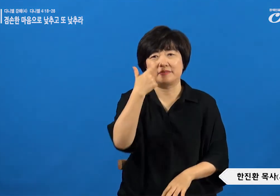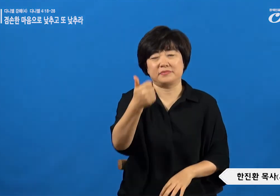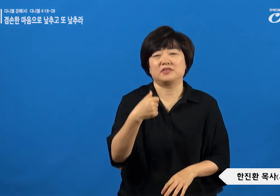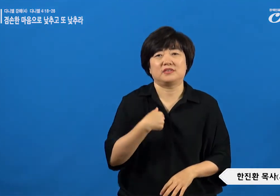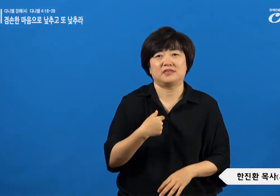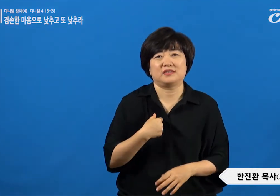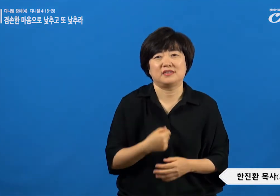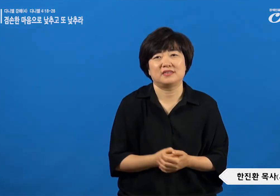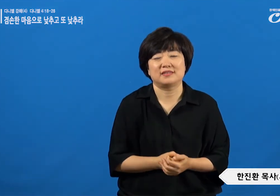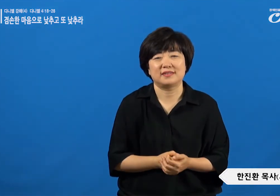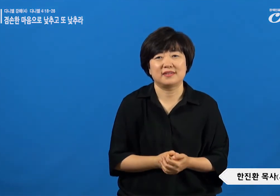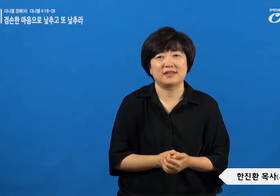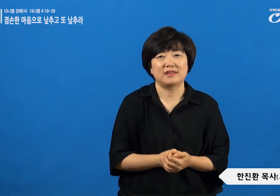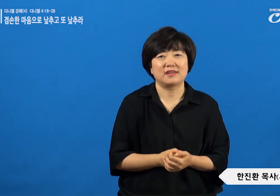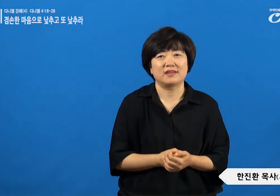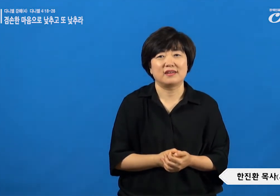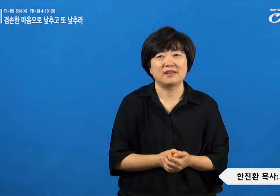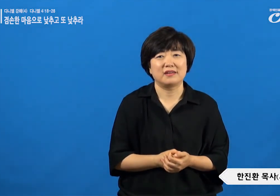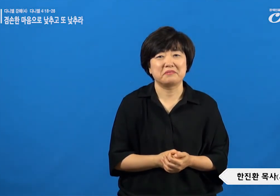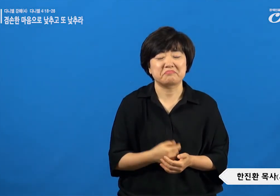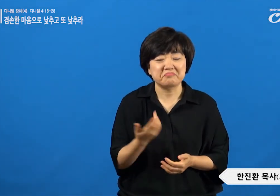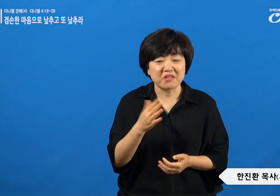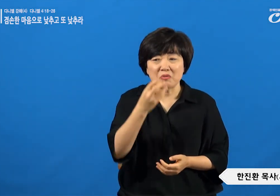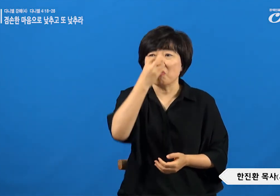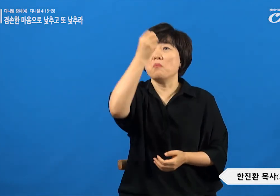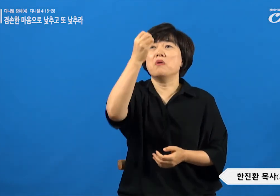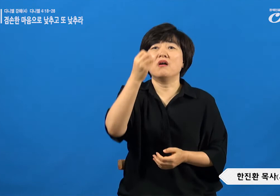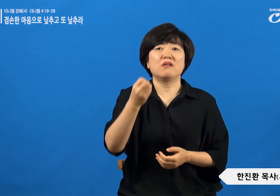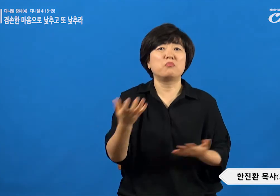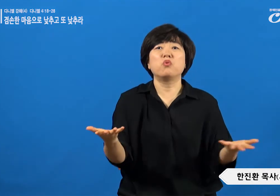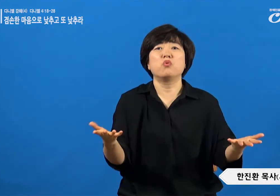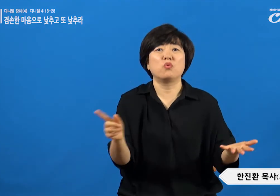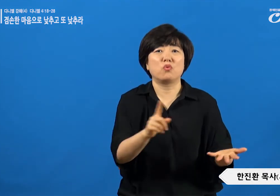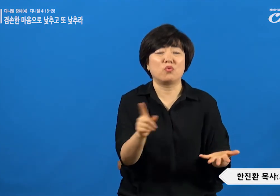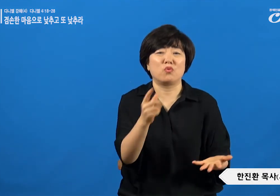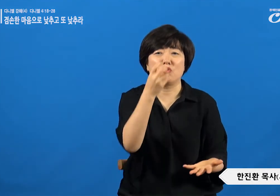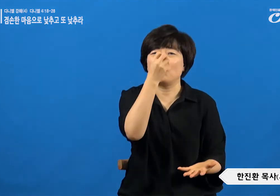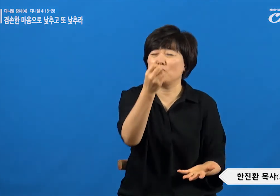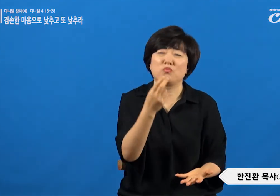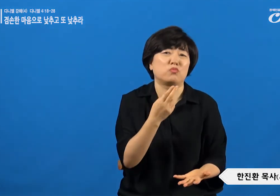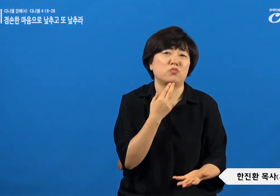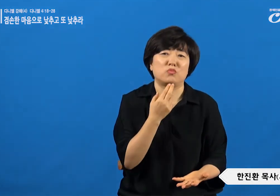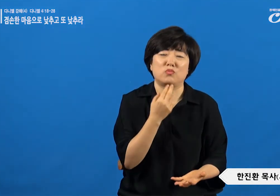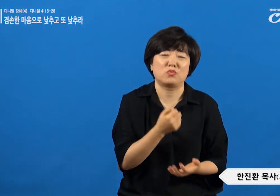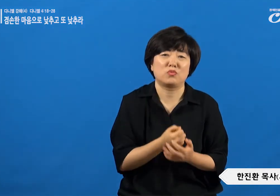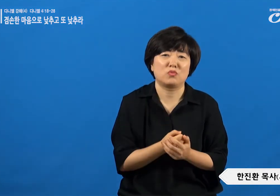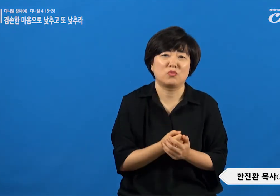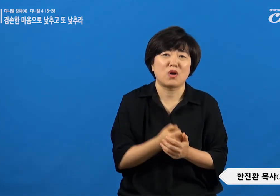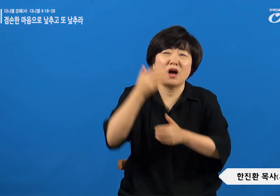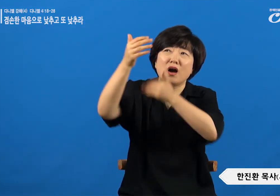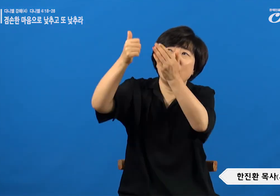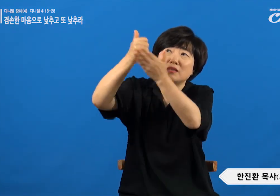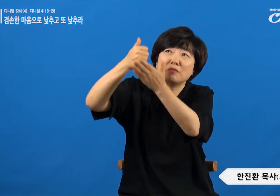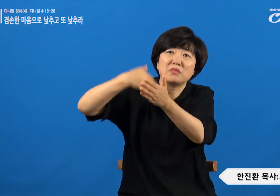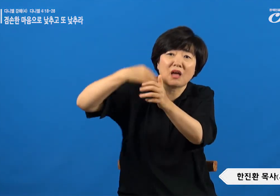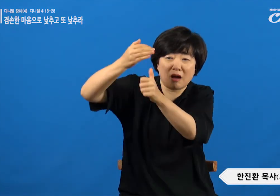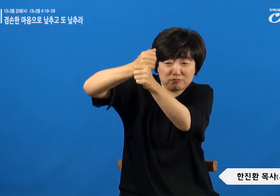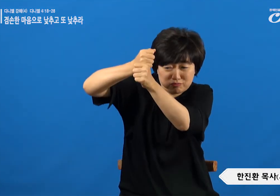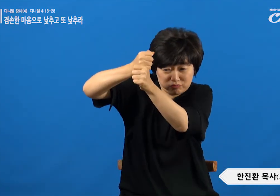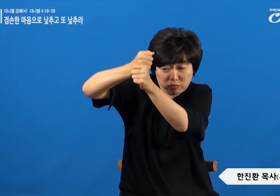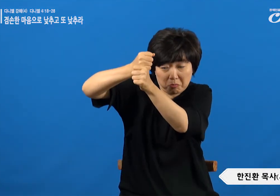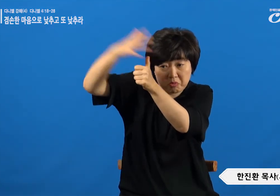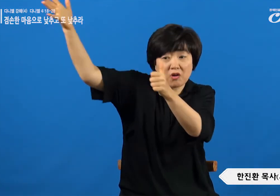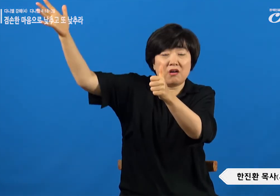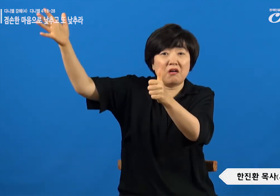인간 아니겠습니까? 그런데 교만할 것이 어디 있습니까? 하나님께서 우리 붙든 손